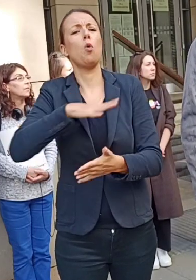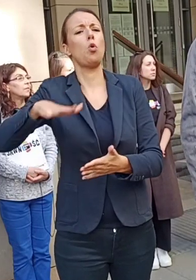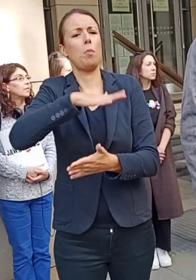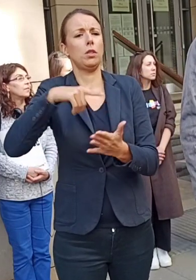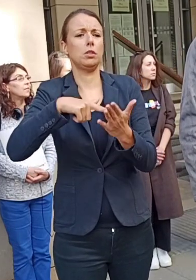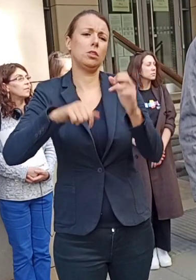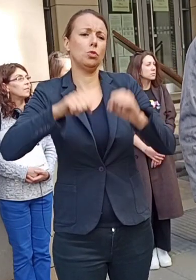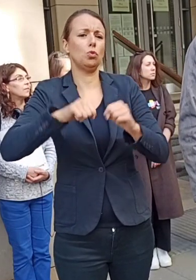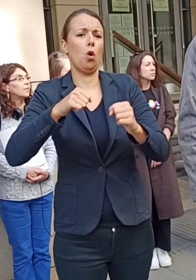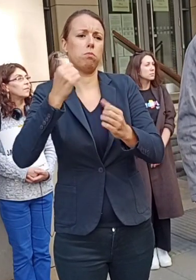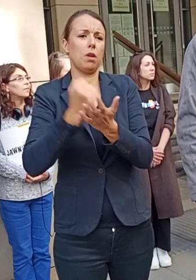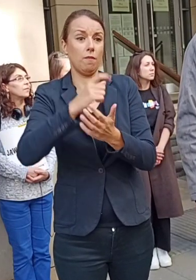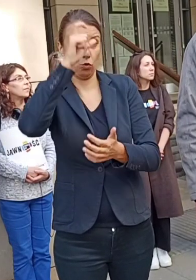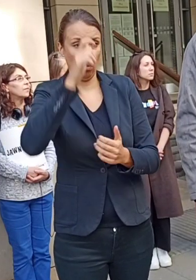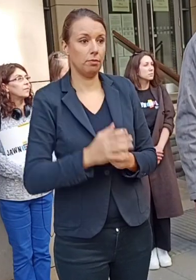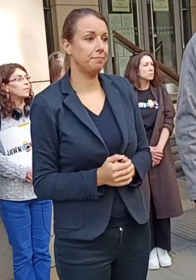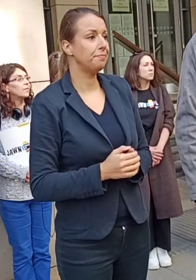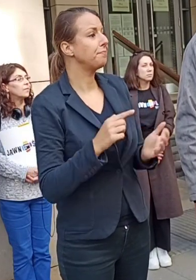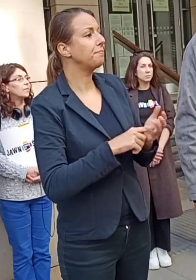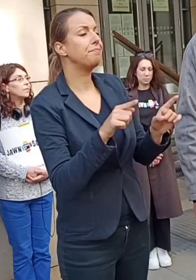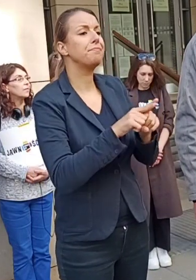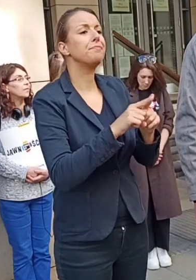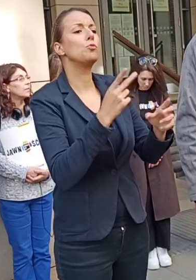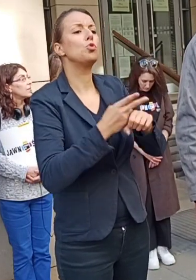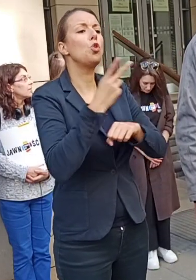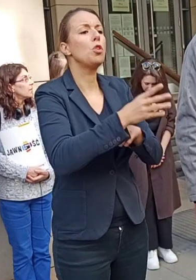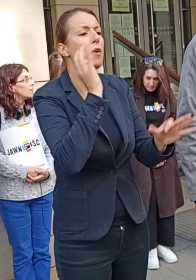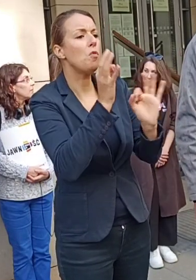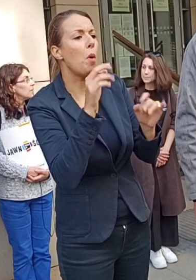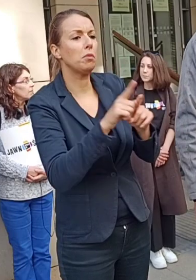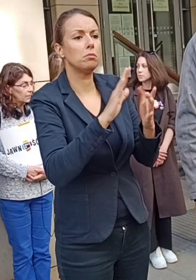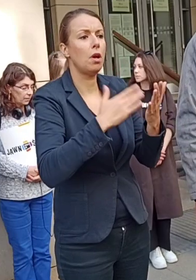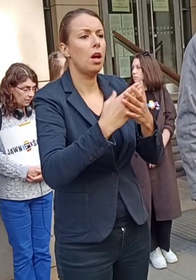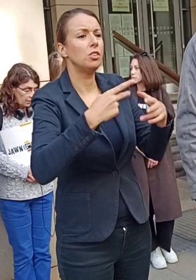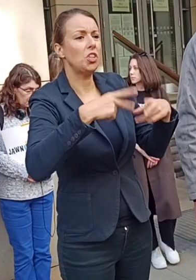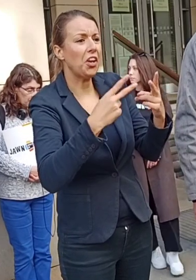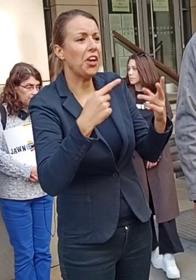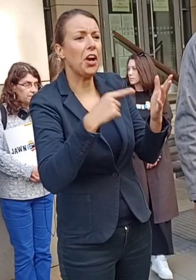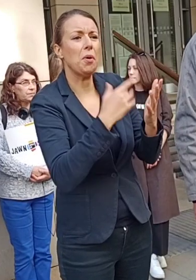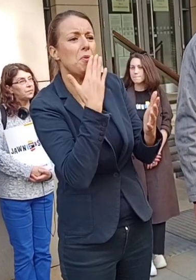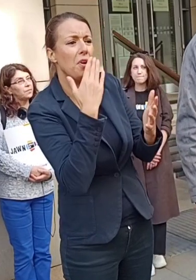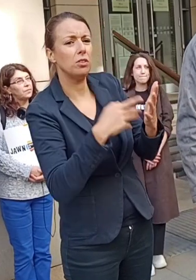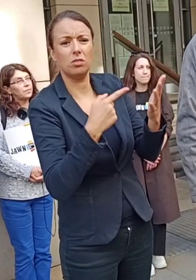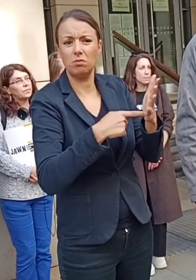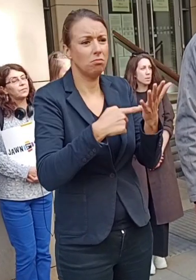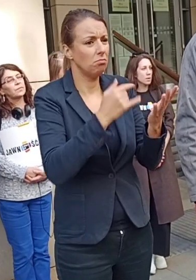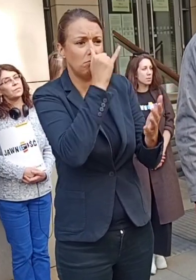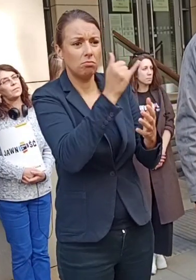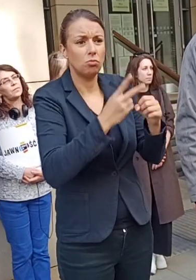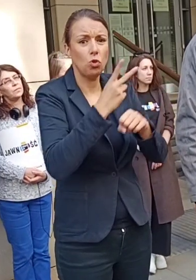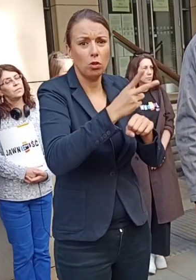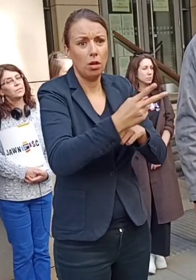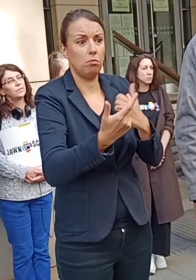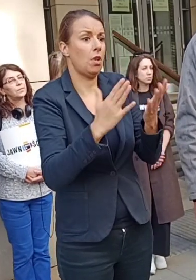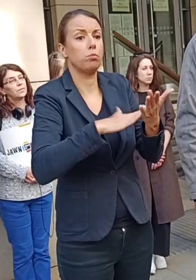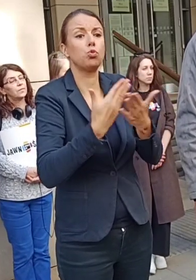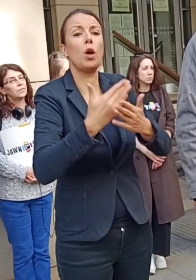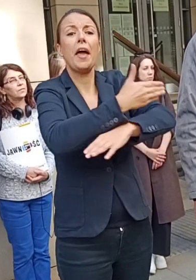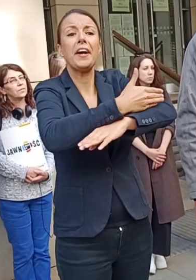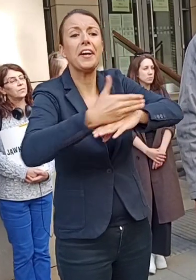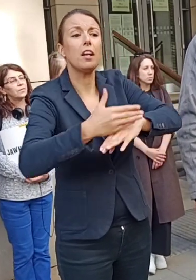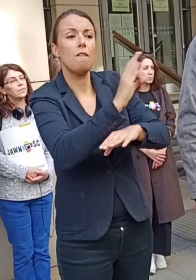teraz też sam dostęp do informacji na stronie wielu dziennikarzy, na tej opinii publicznej jest potrzebny do tego, co dzieje się na granicy, czy tutaj jakieś